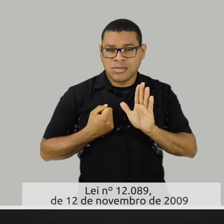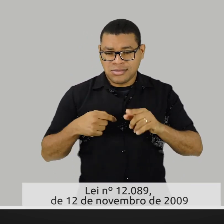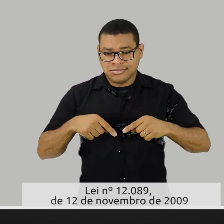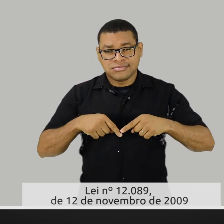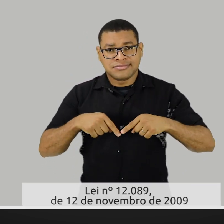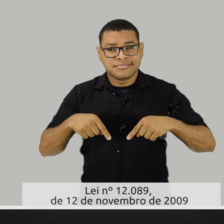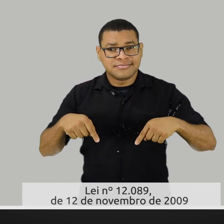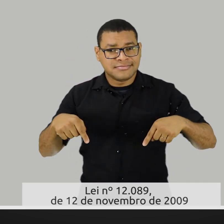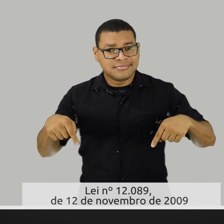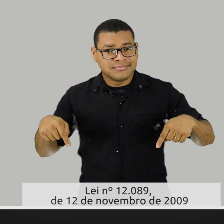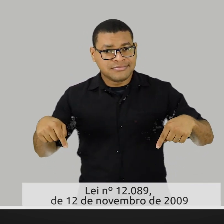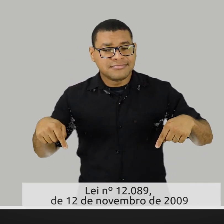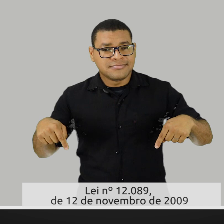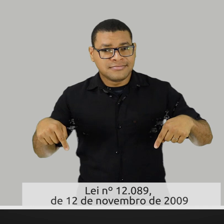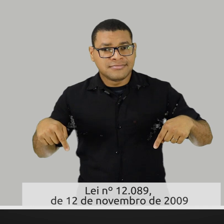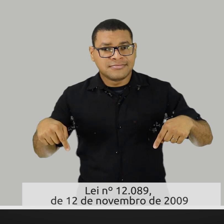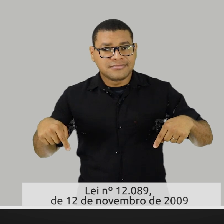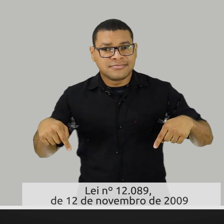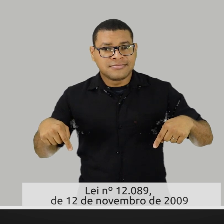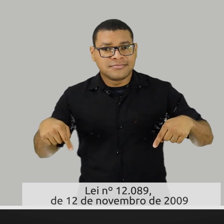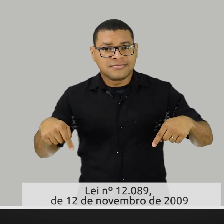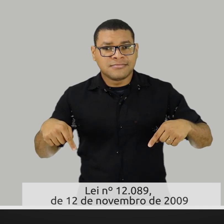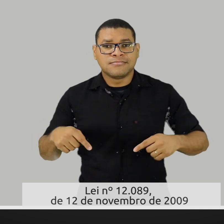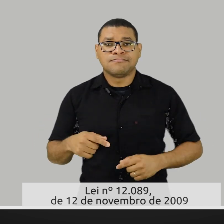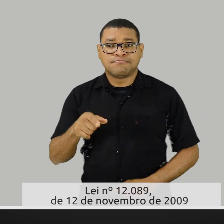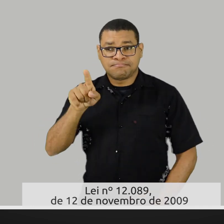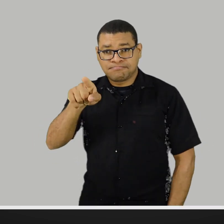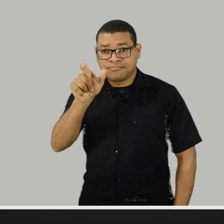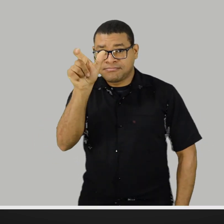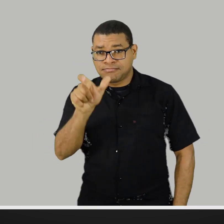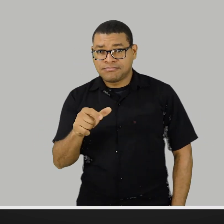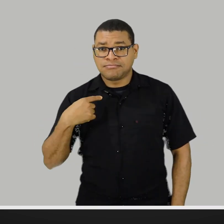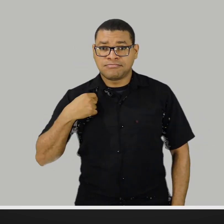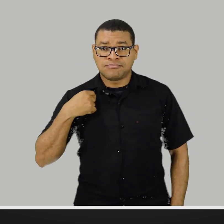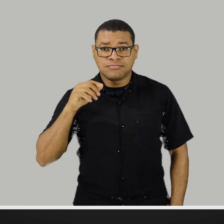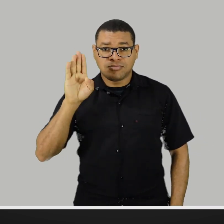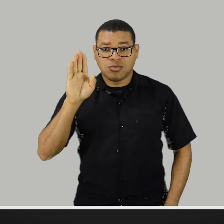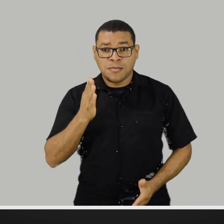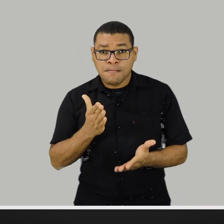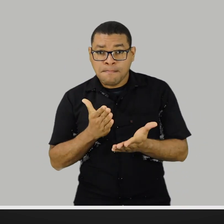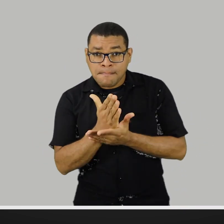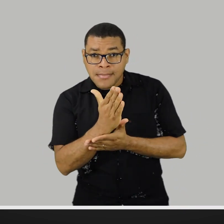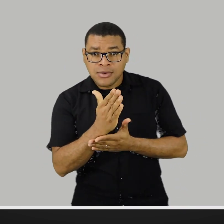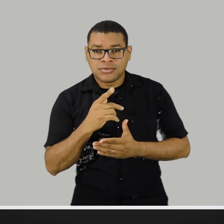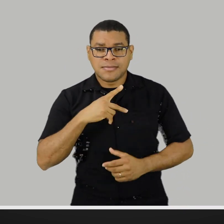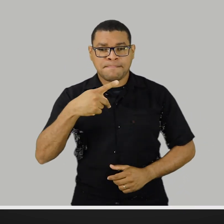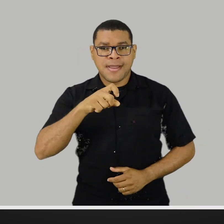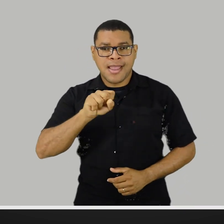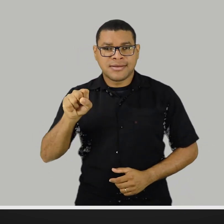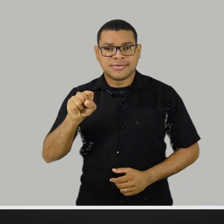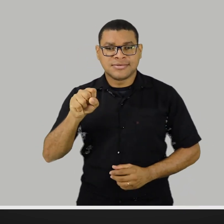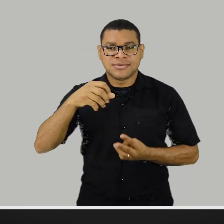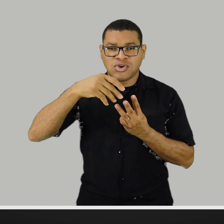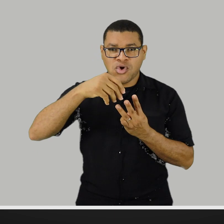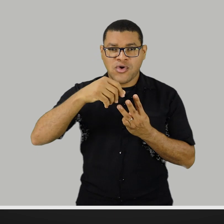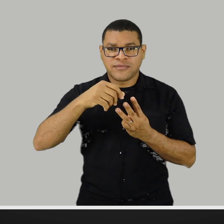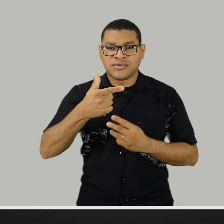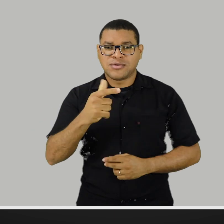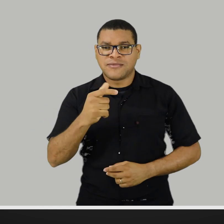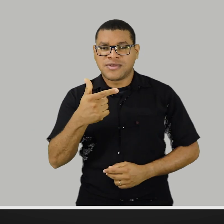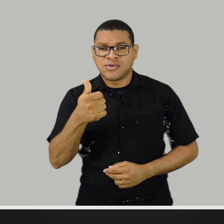12.189 Doze de Novembro de2009 o candidato aprovado no processo seletivo UFES